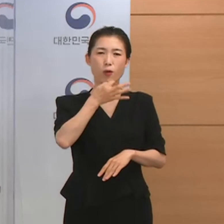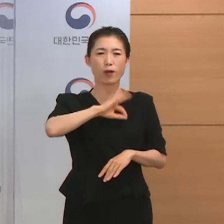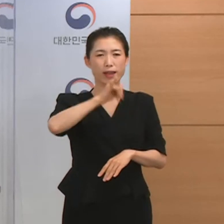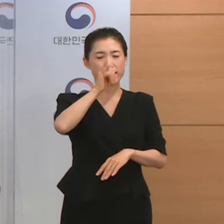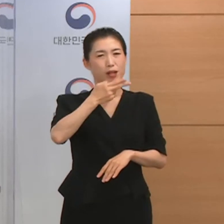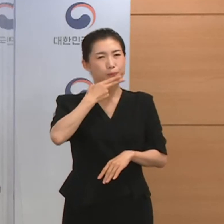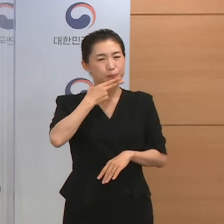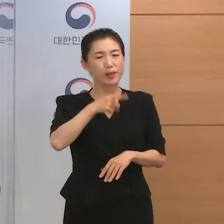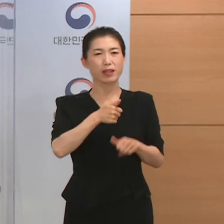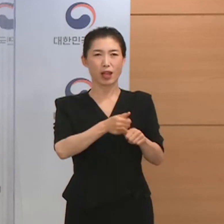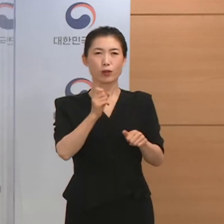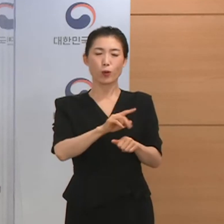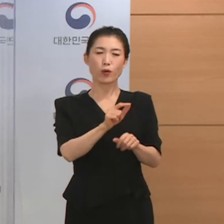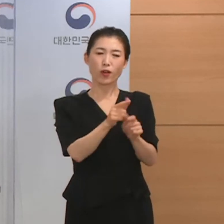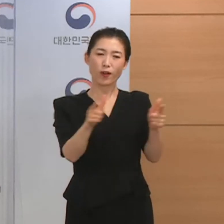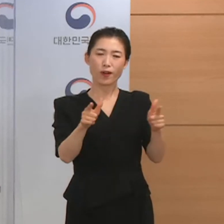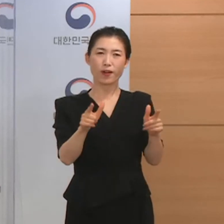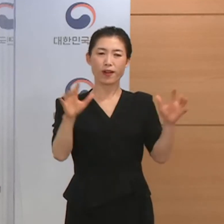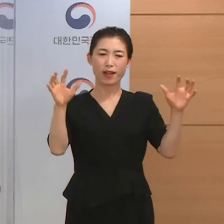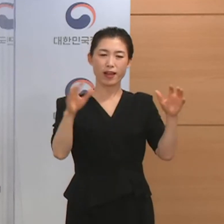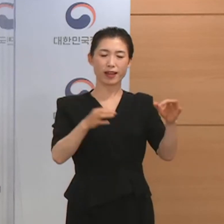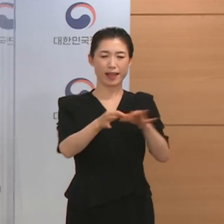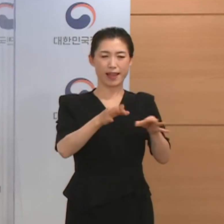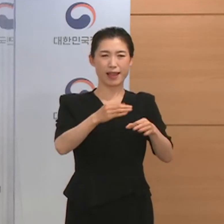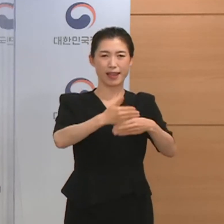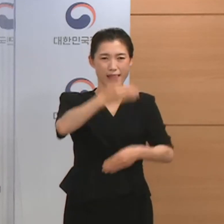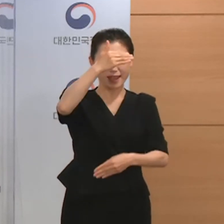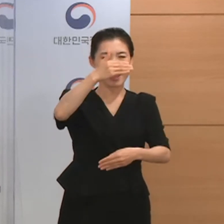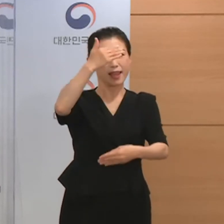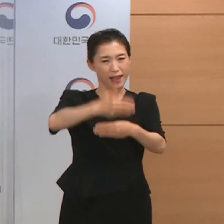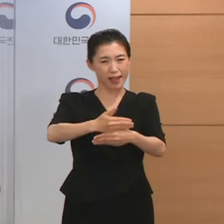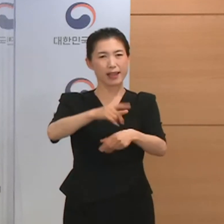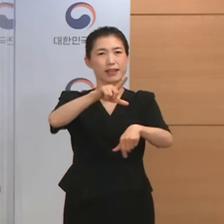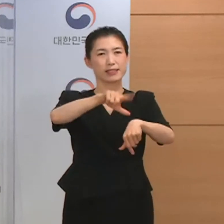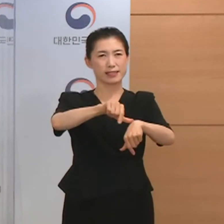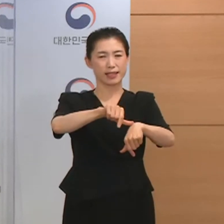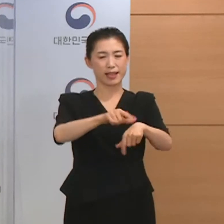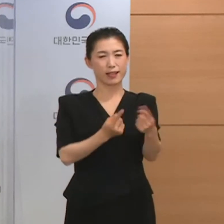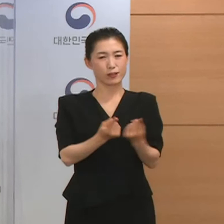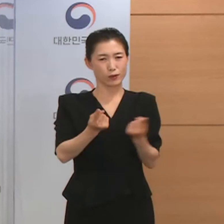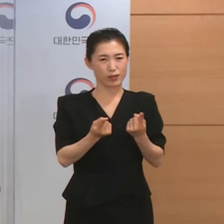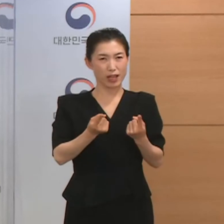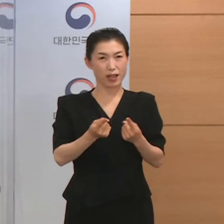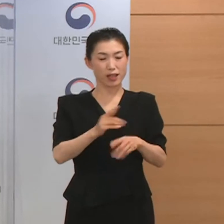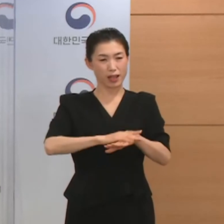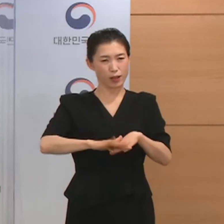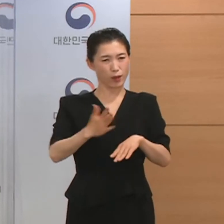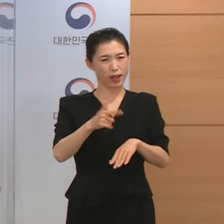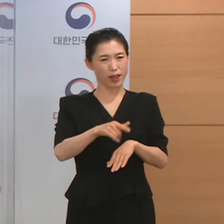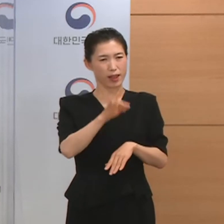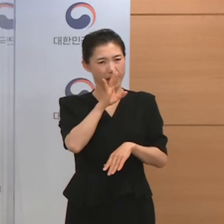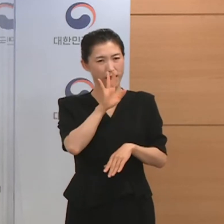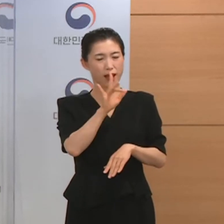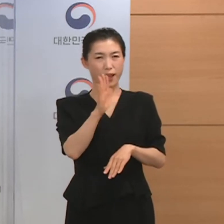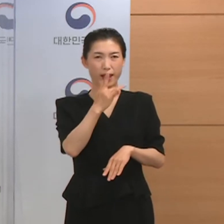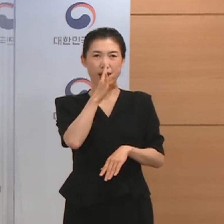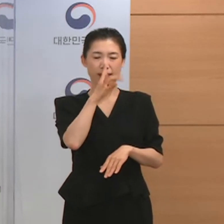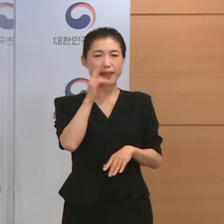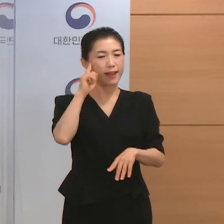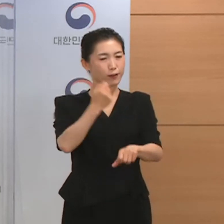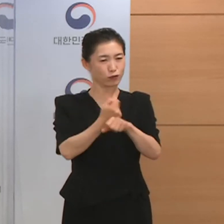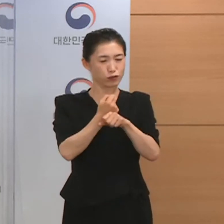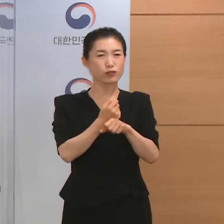여러 업종에 대한 운영시간 제한을 완화하는 모델들이 충분히 구체적으로 성립 가능할 것인지를 다시